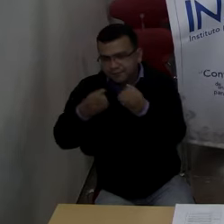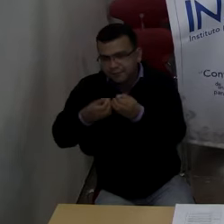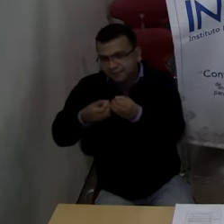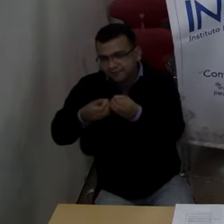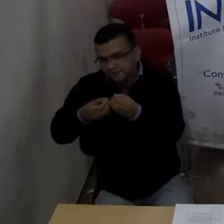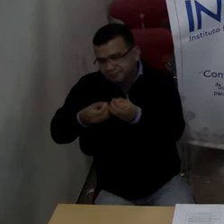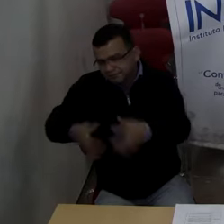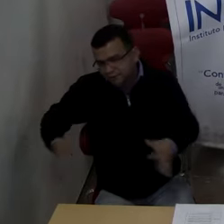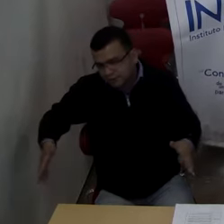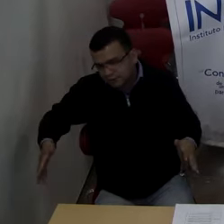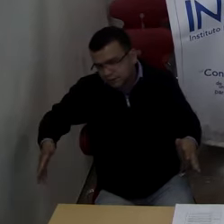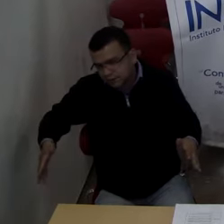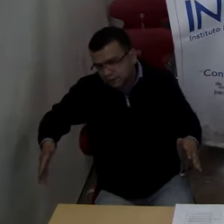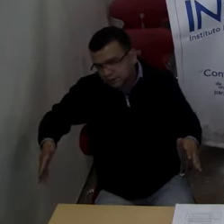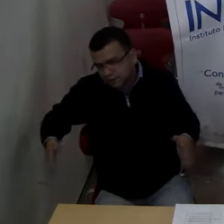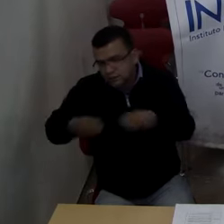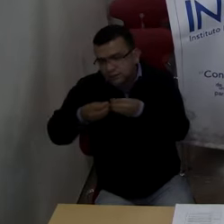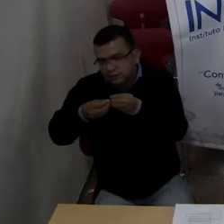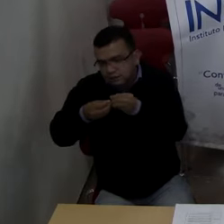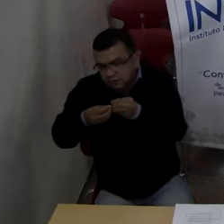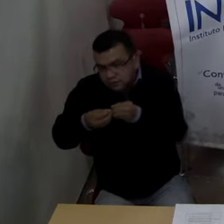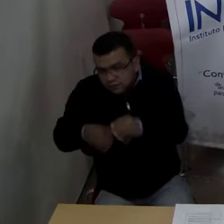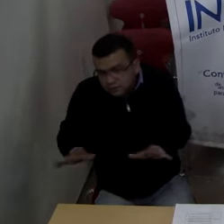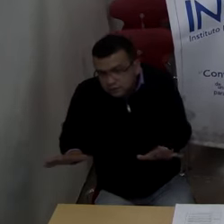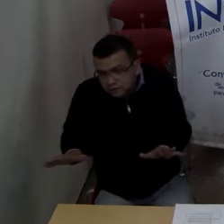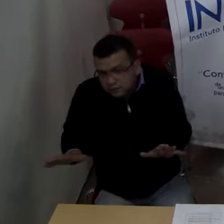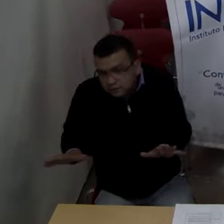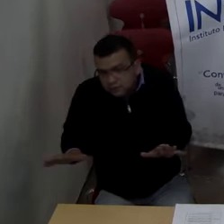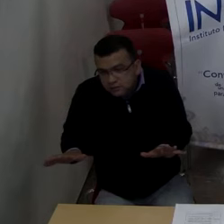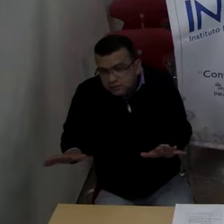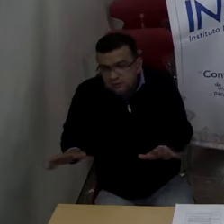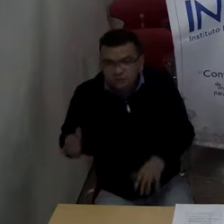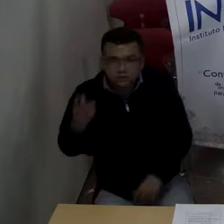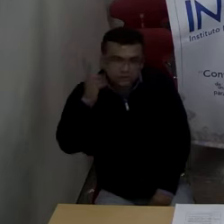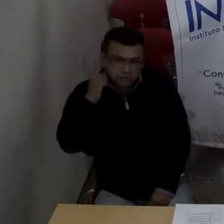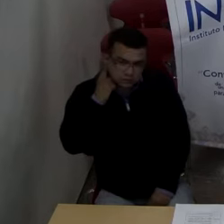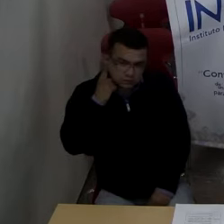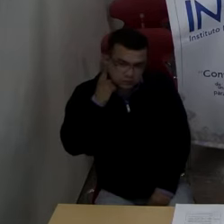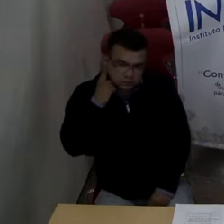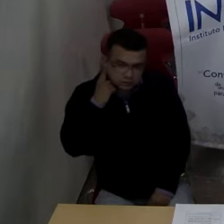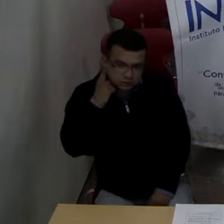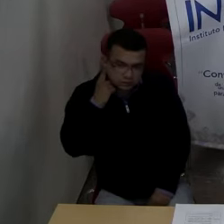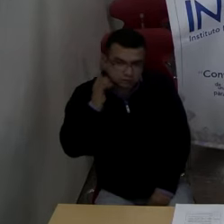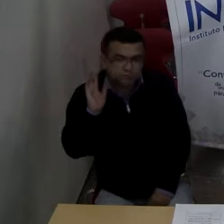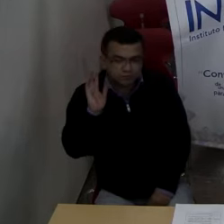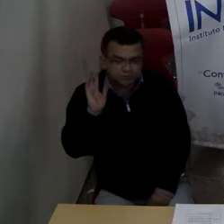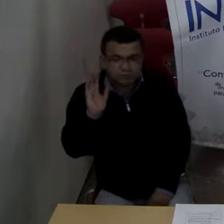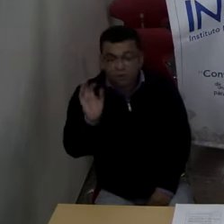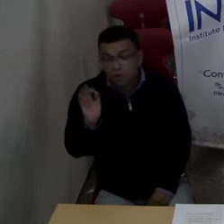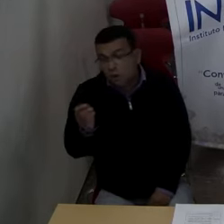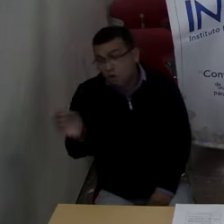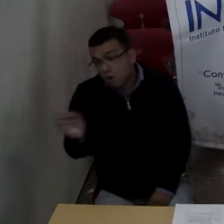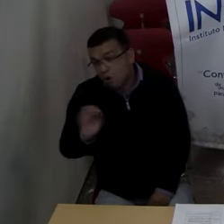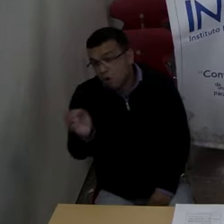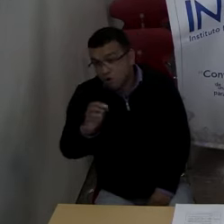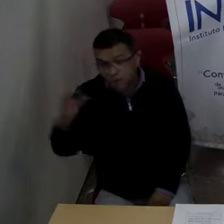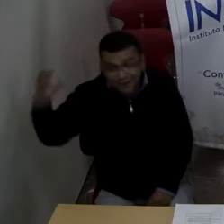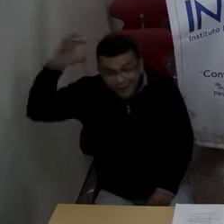golpes fuertes en el cráneo e inclusive una palmada con la